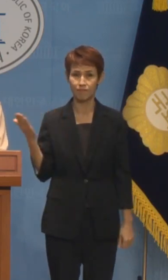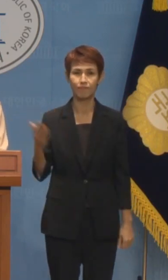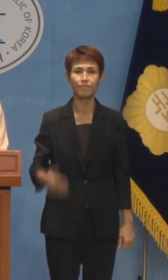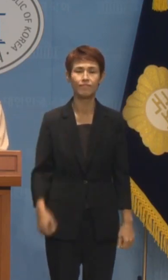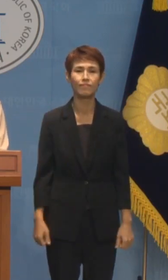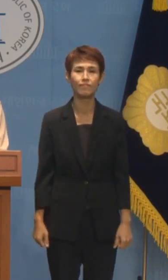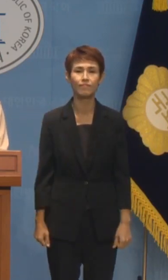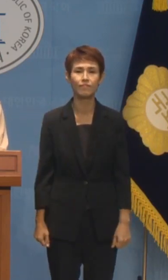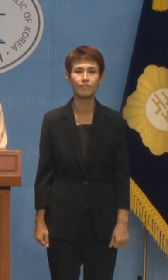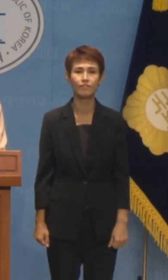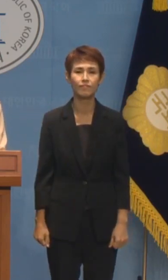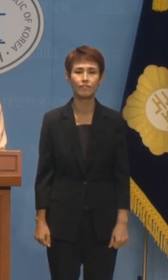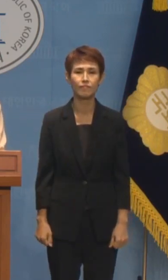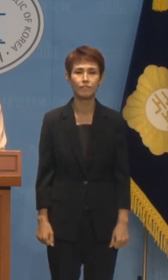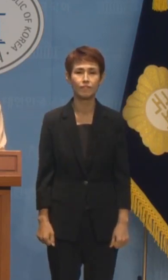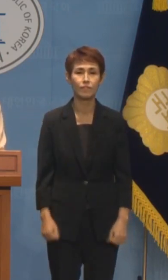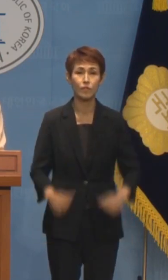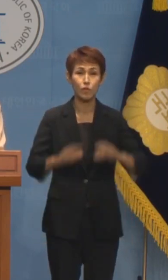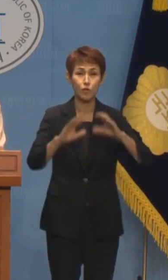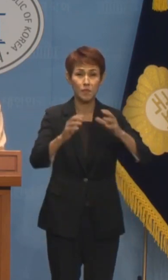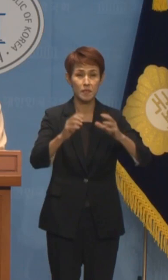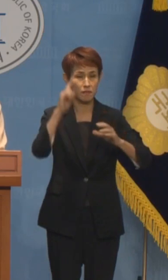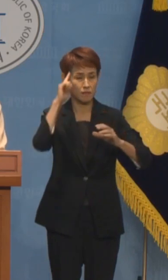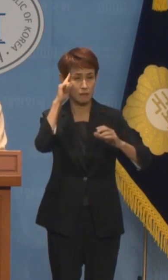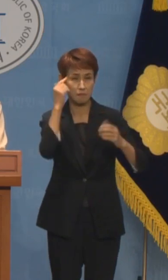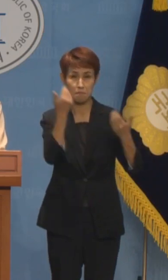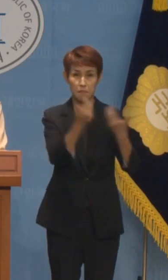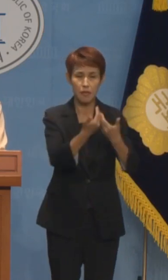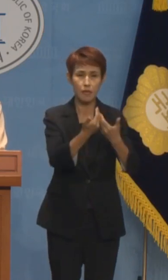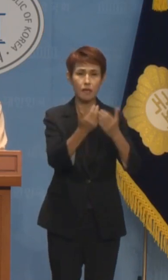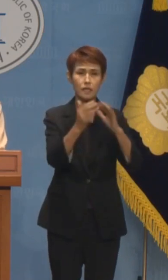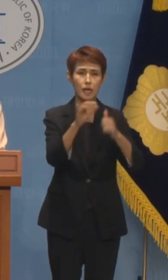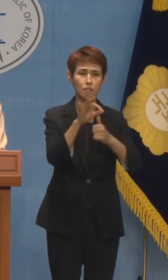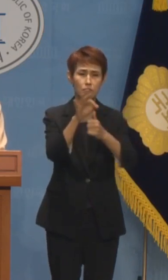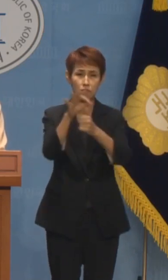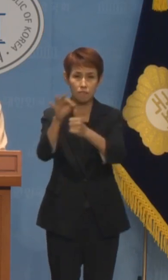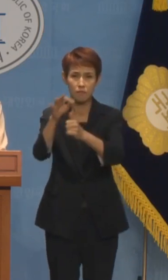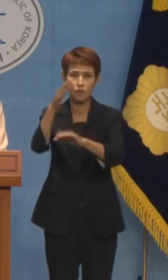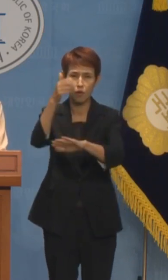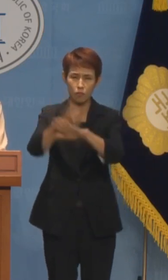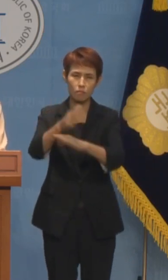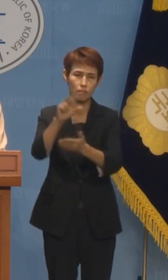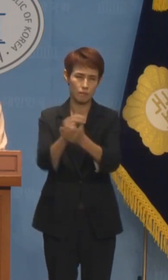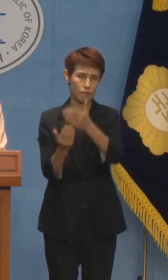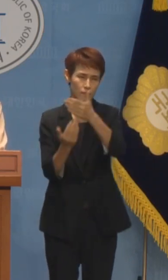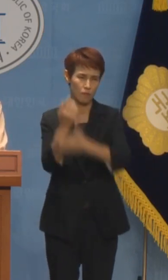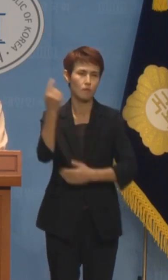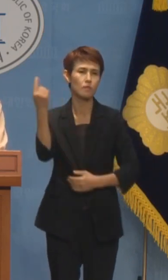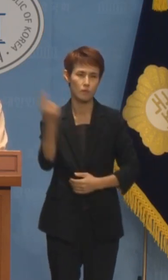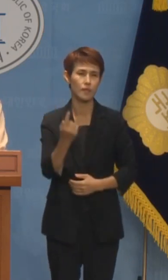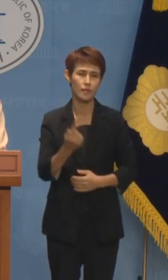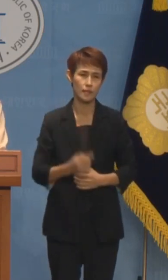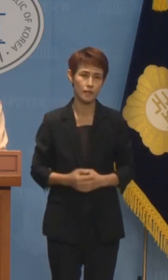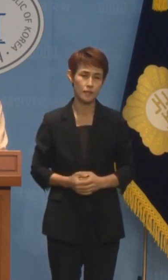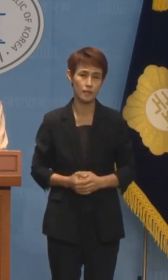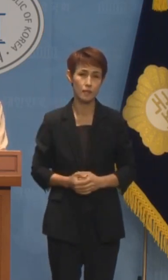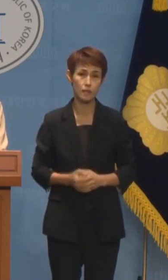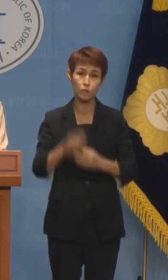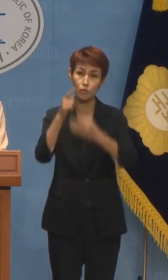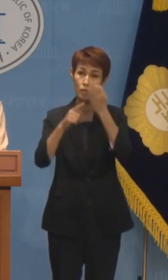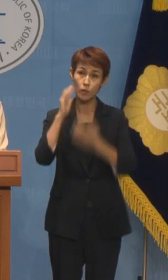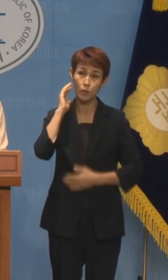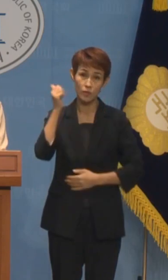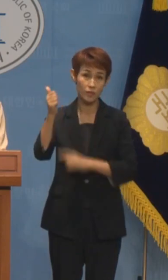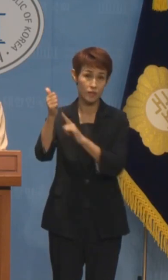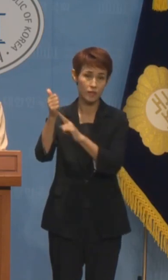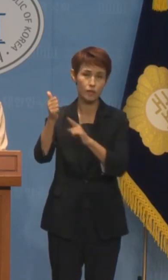미정입니다 국민에 반하는 인사참사 결국 부메랑으로 돌아올 것이다 대통령이